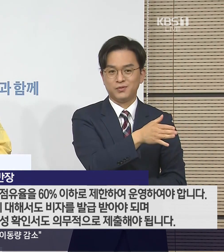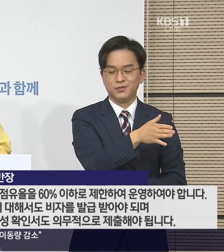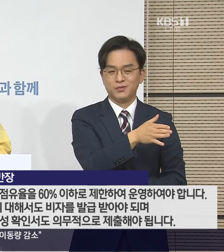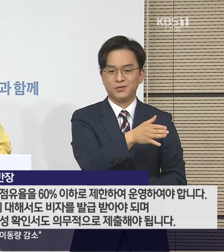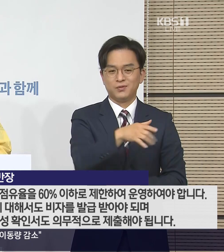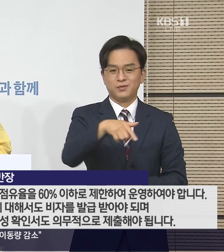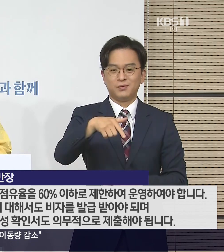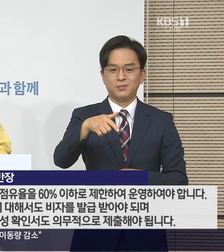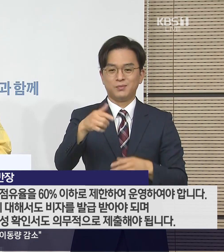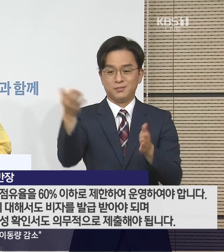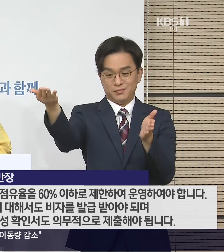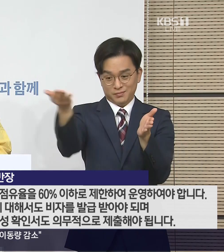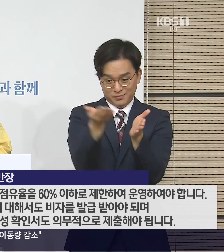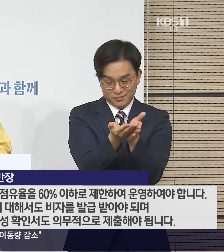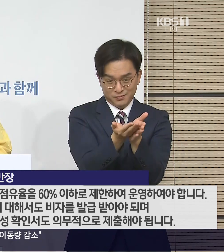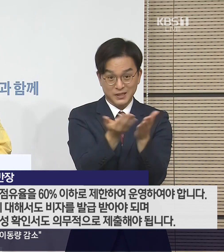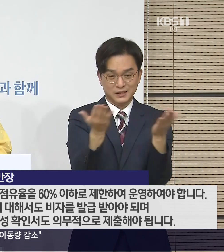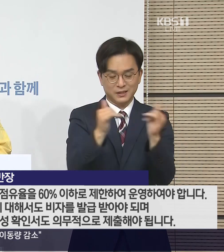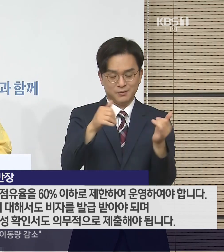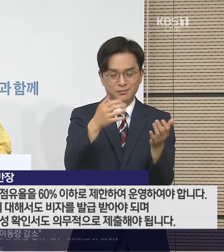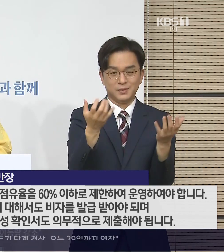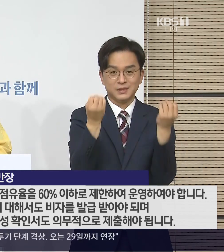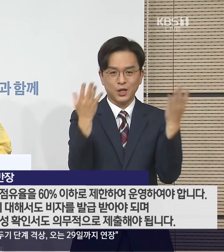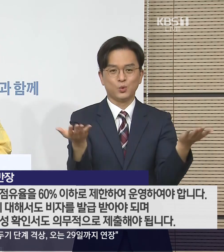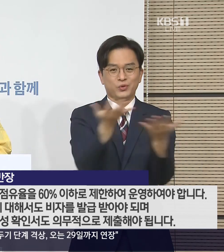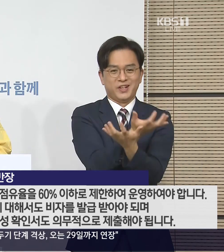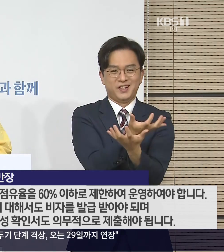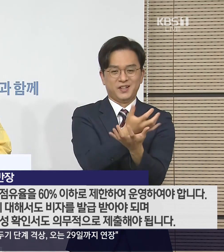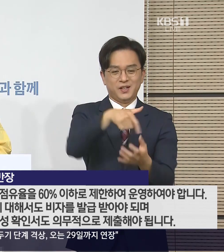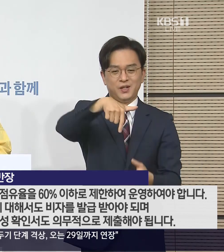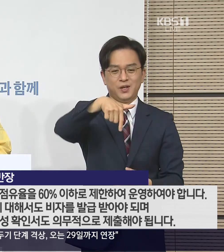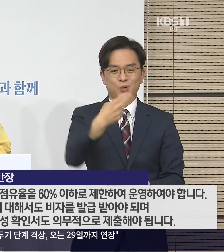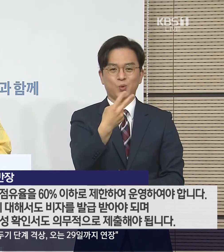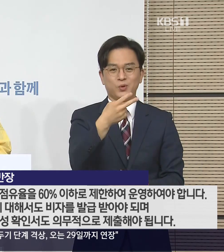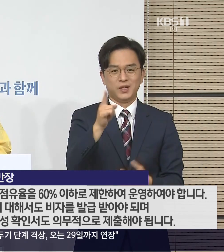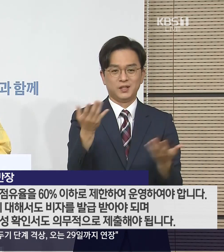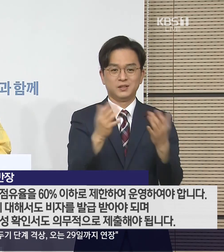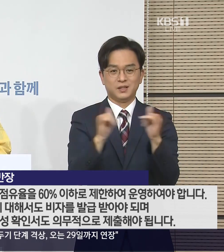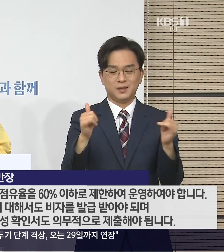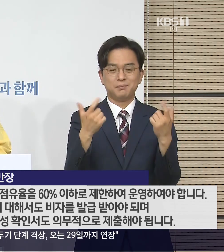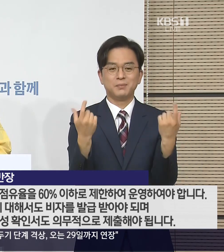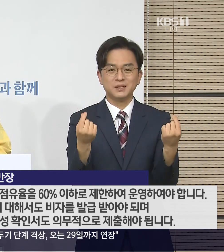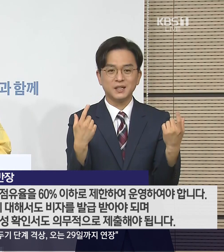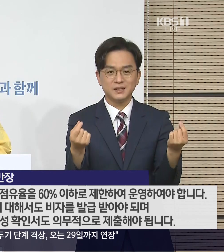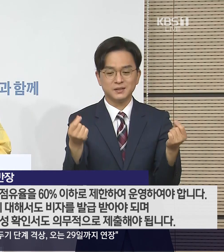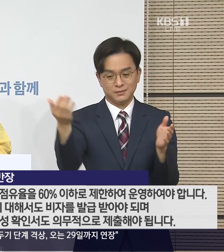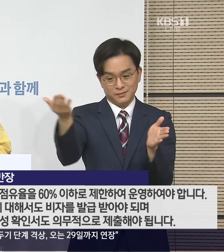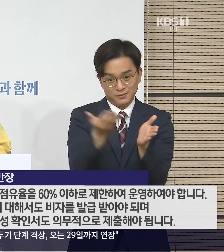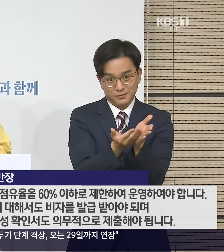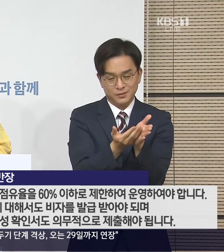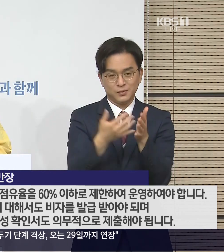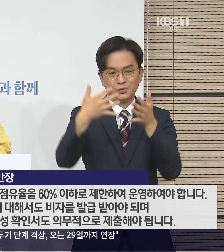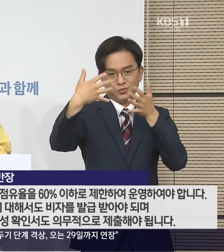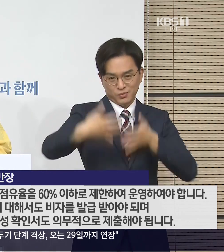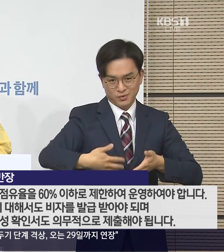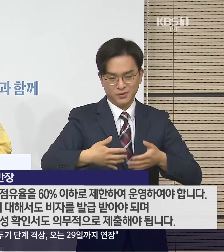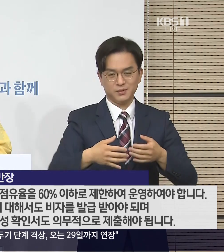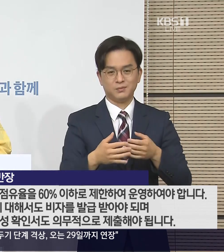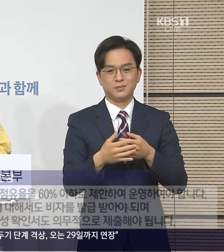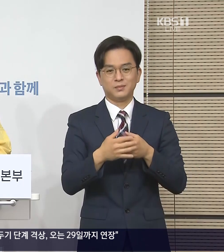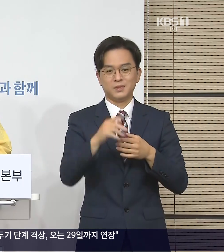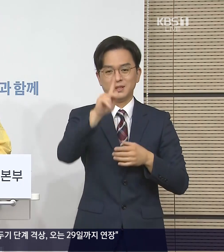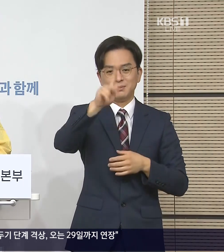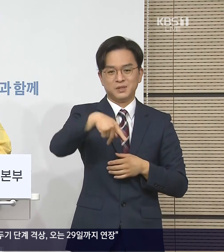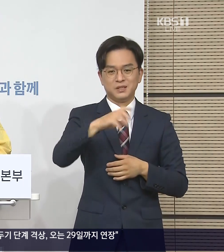대해서도 비자를 발급받아야 되며 출발일 기준 48시간 이내 발급된 PCR 음성 확인서도 의무적으로 제출해야